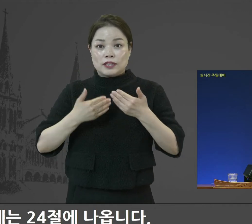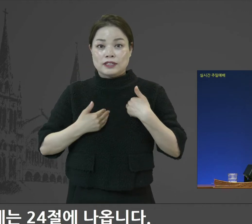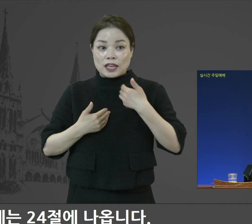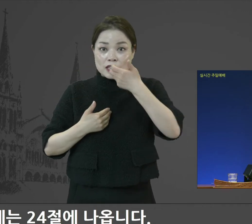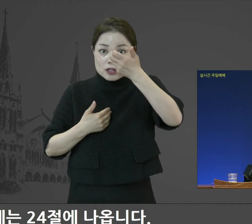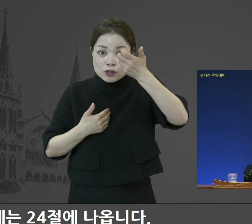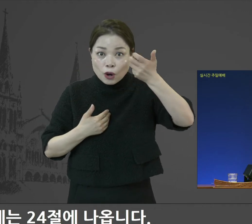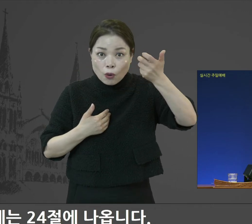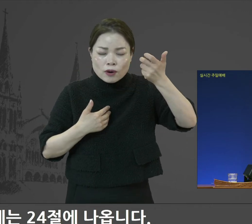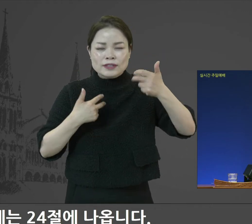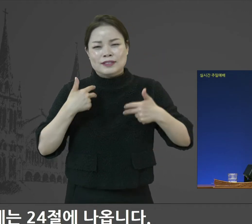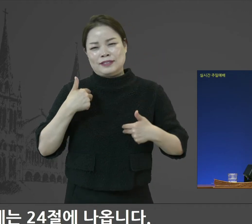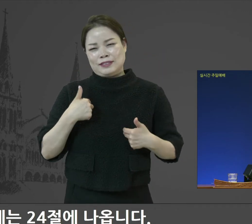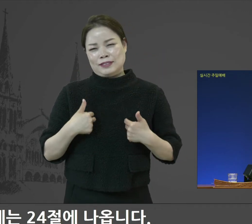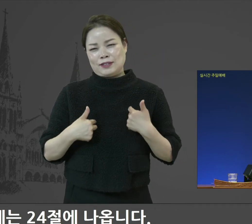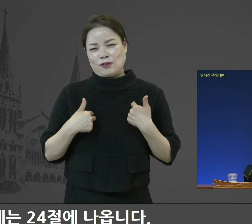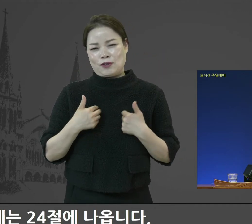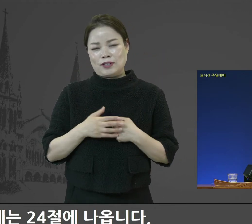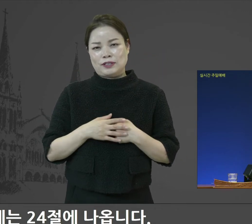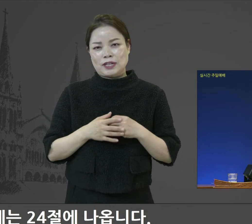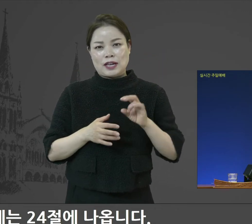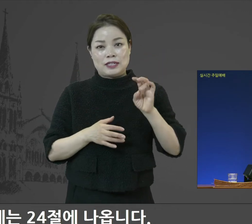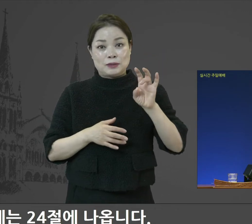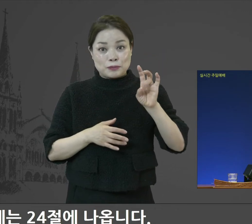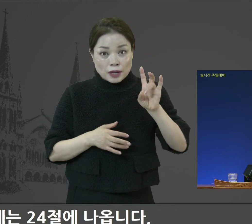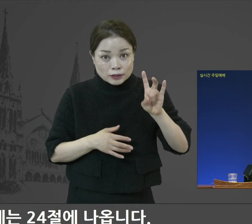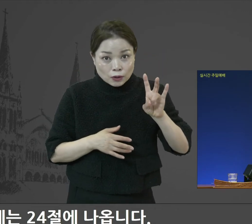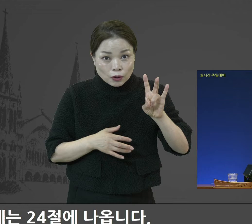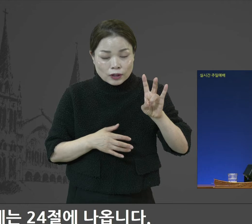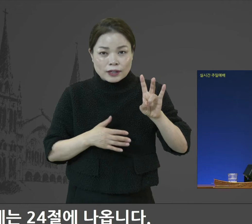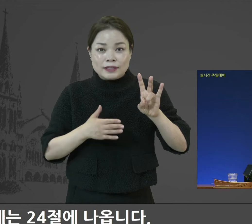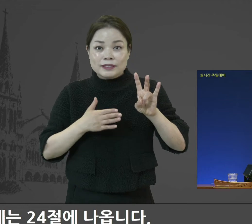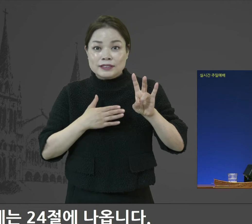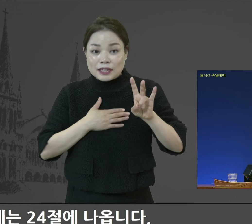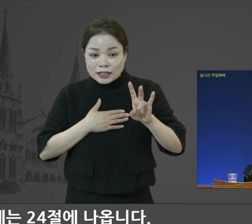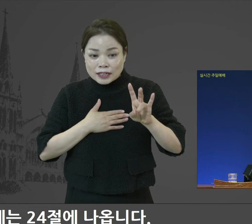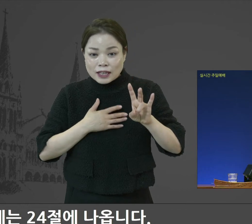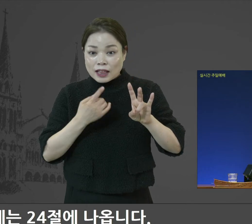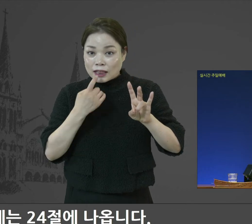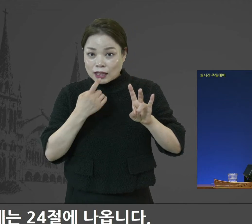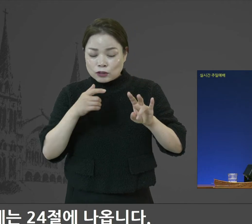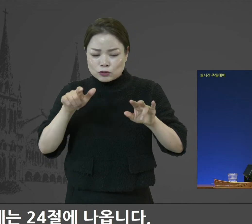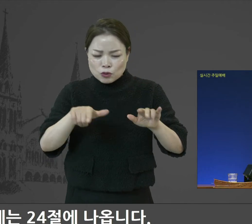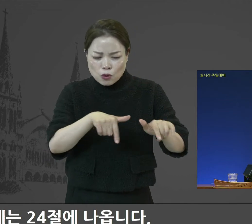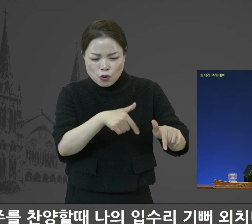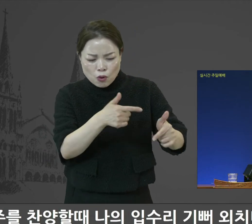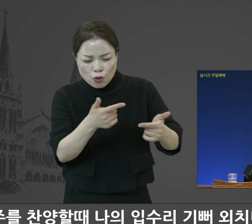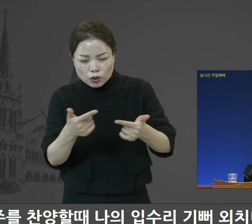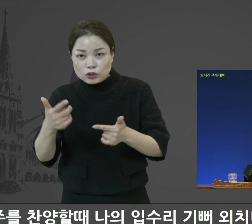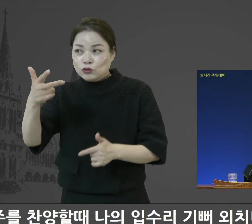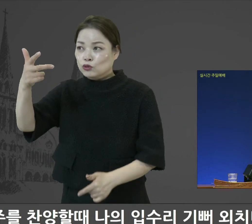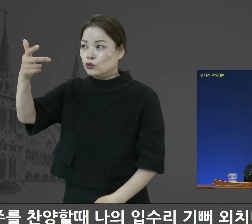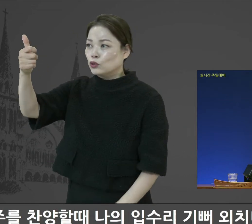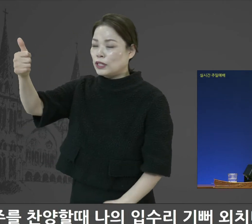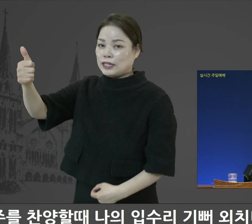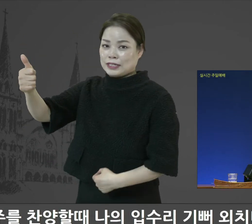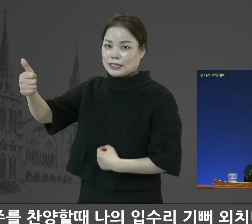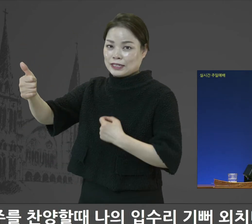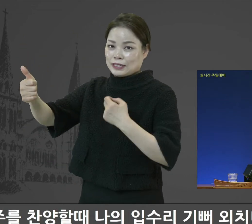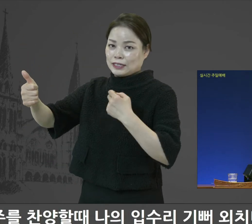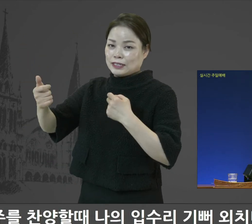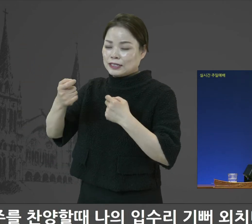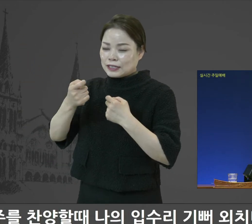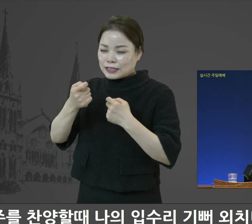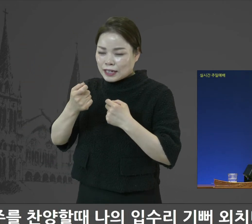영혼이 즐거워하리이다. 24절 같이 나의 혀도 종일토록 주의 의의를